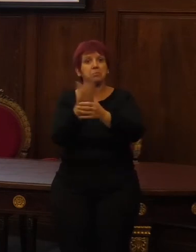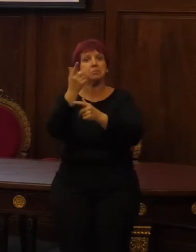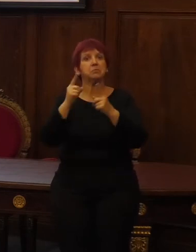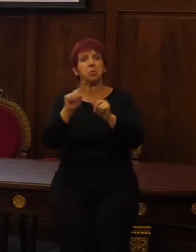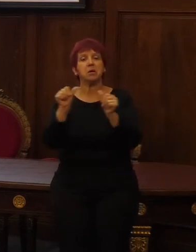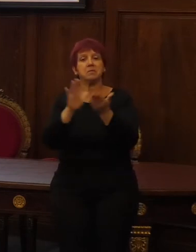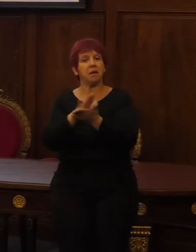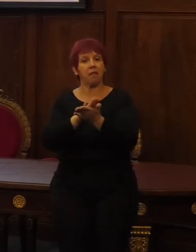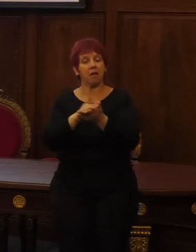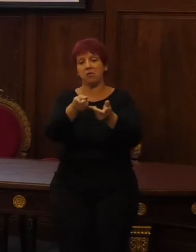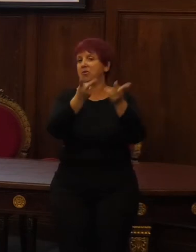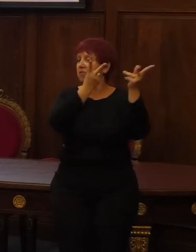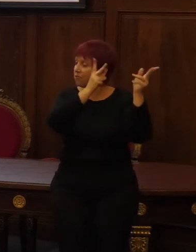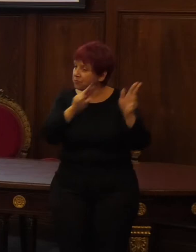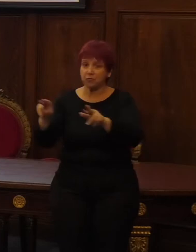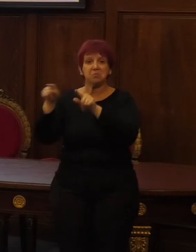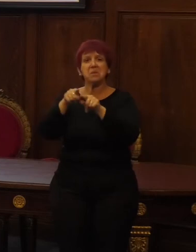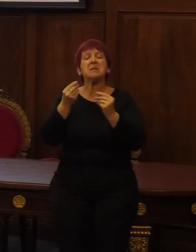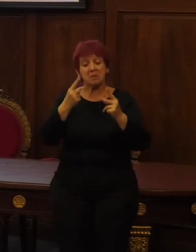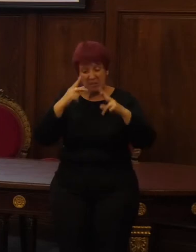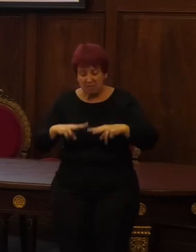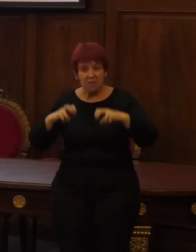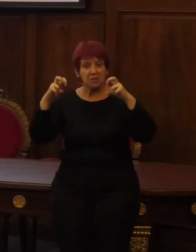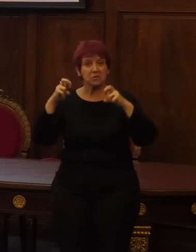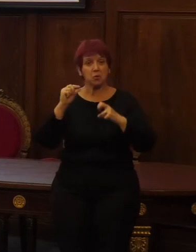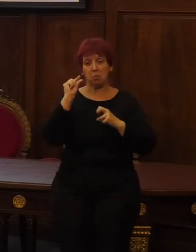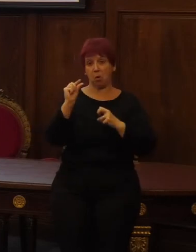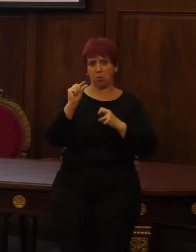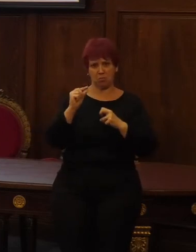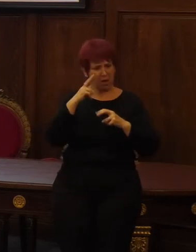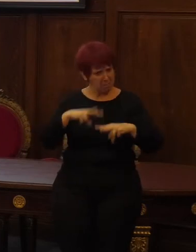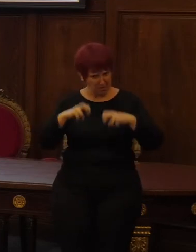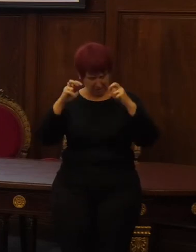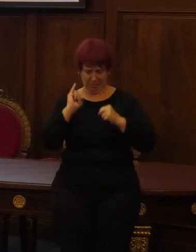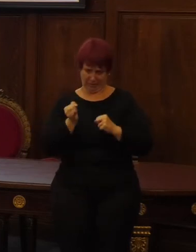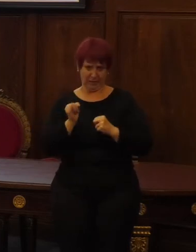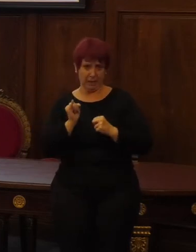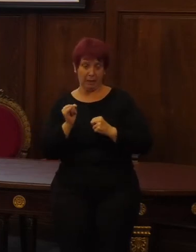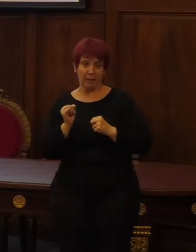fueron permanentes y que investigaban poco, no era que no investigaban.